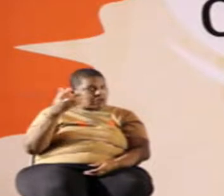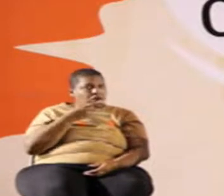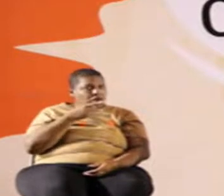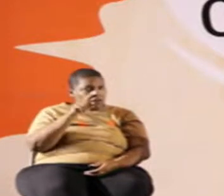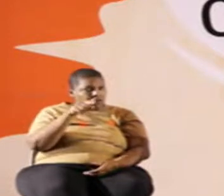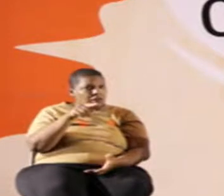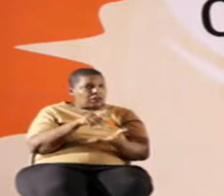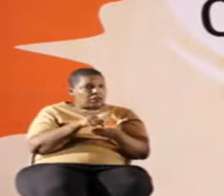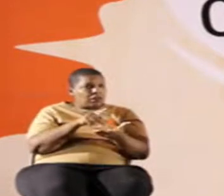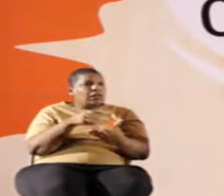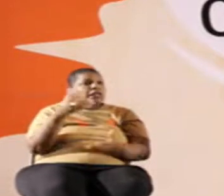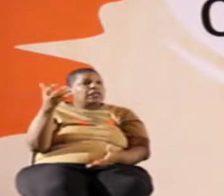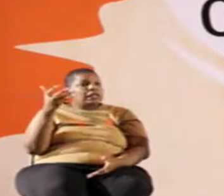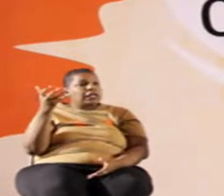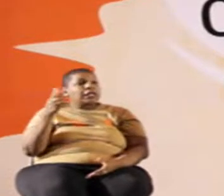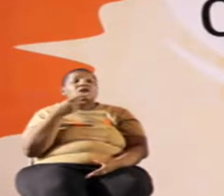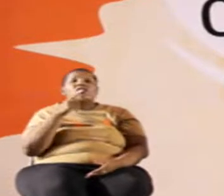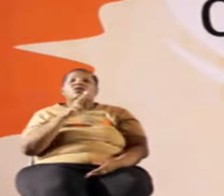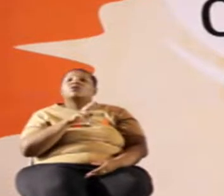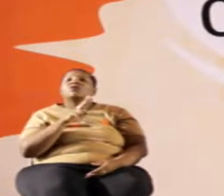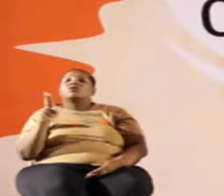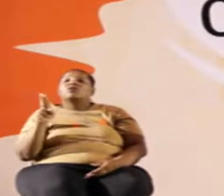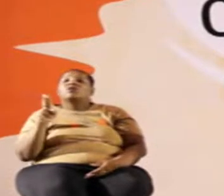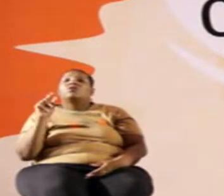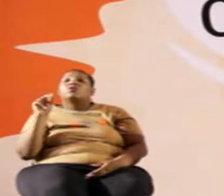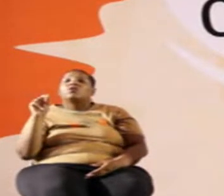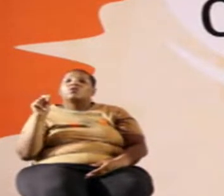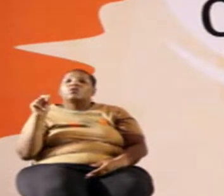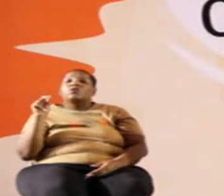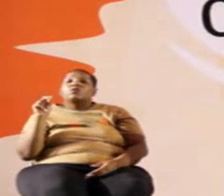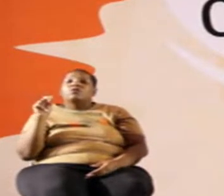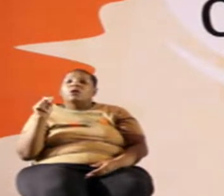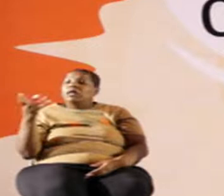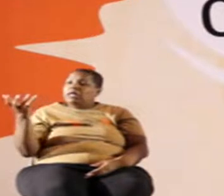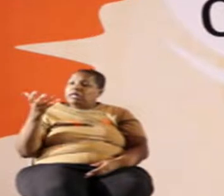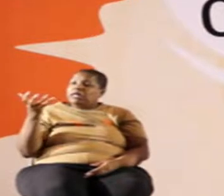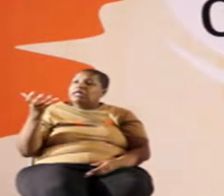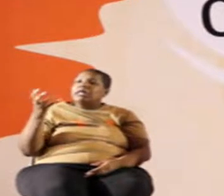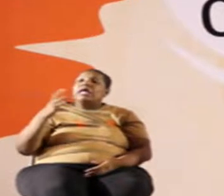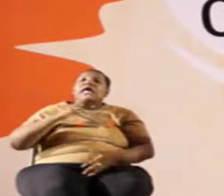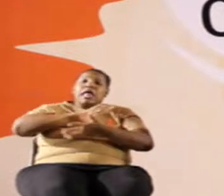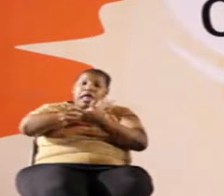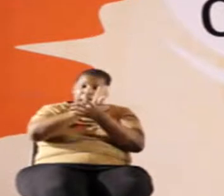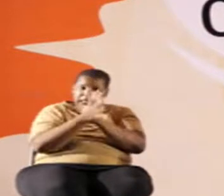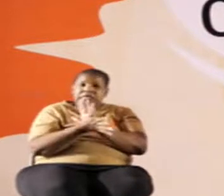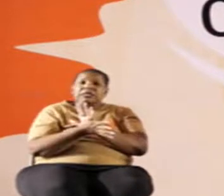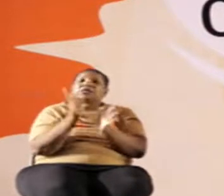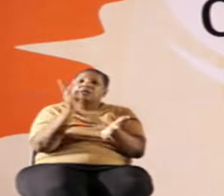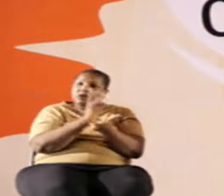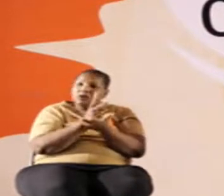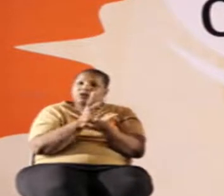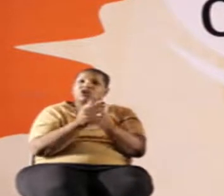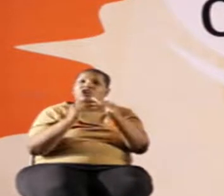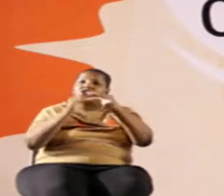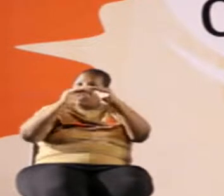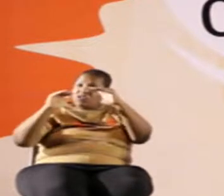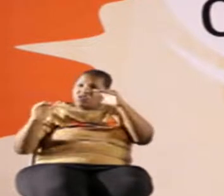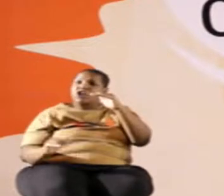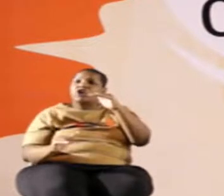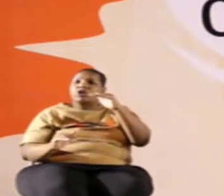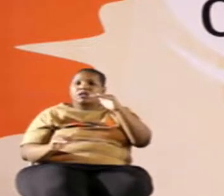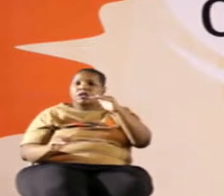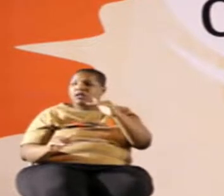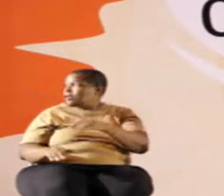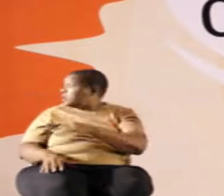Ele queria nos chamar do que é. Desse jeito, ele queria ser racista e buscar inferiorizar a gente. Andressa, a